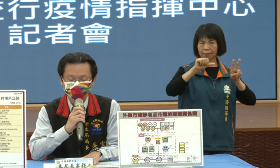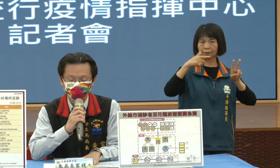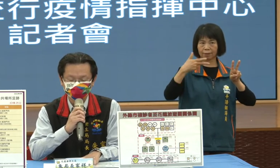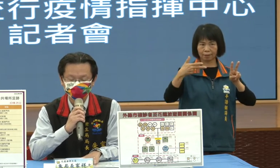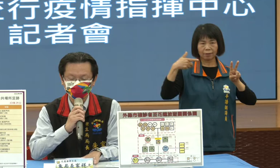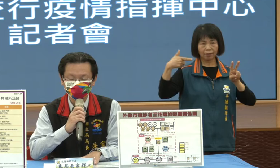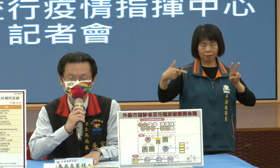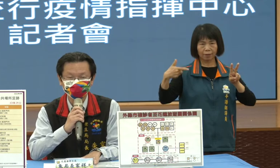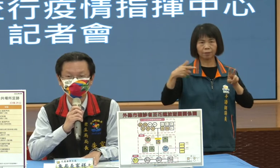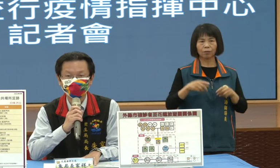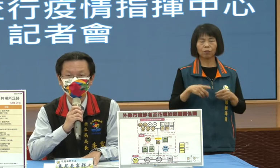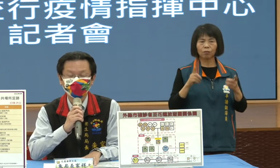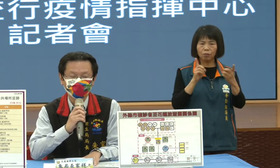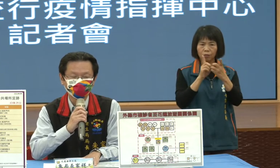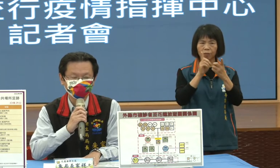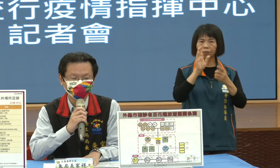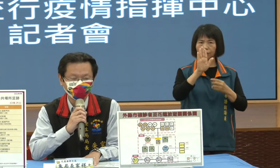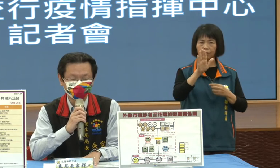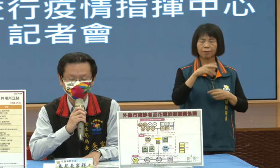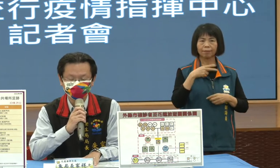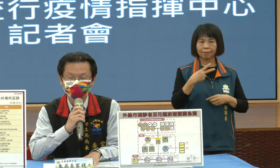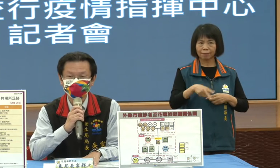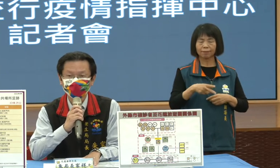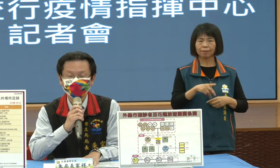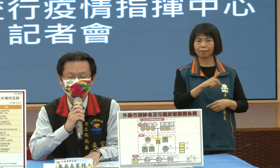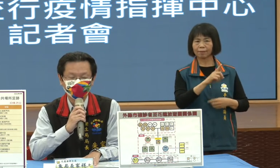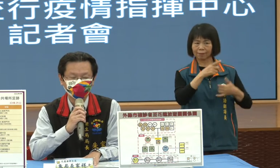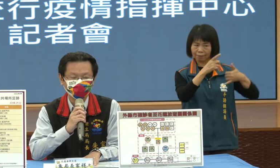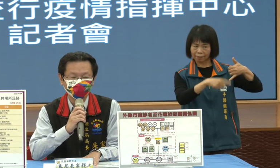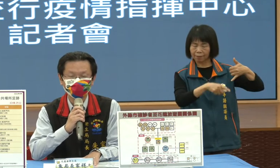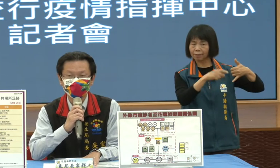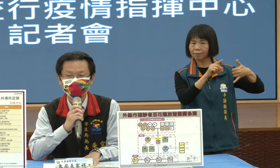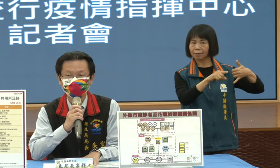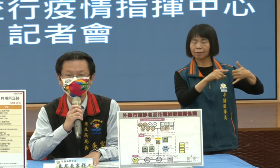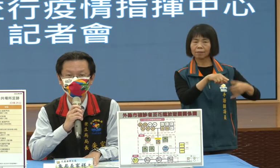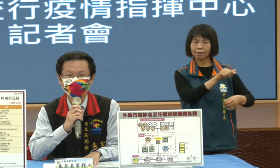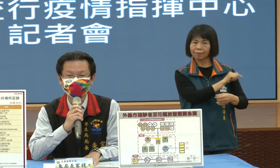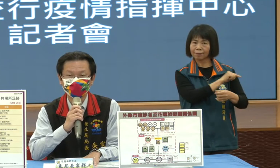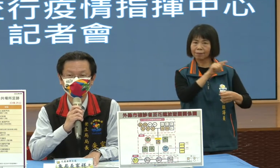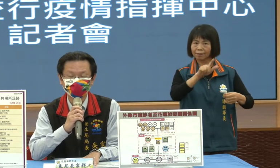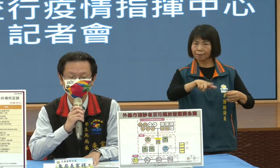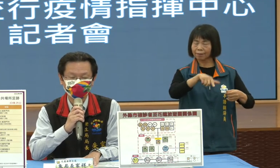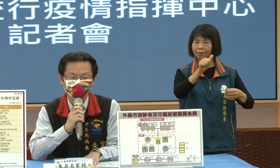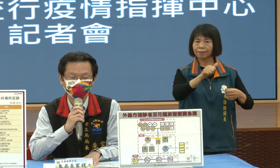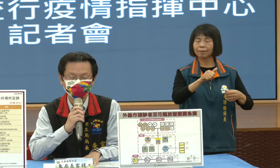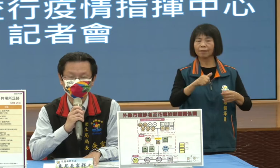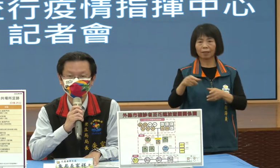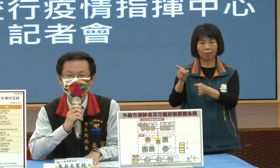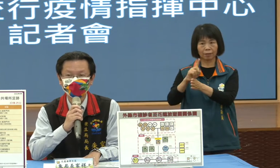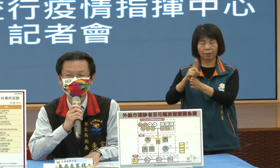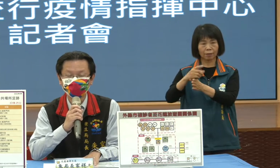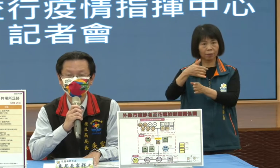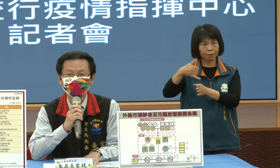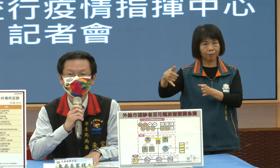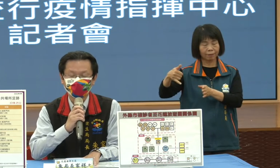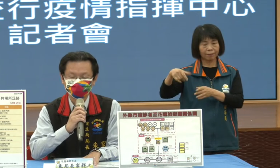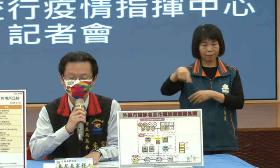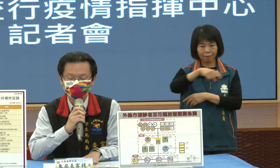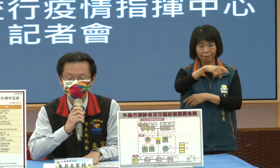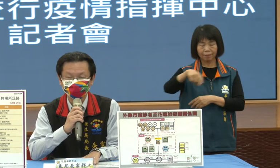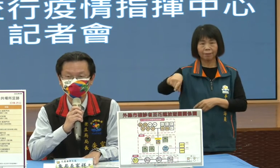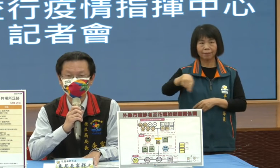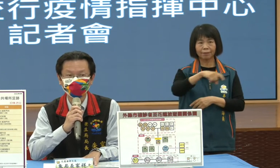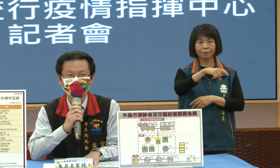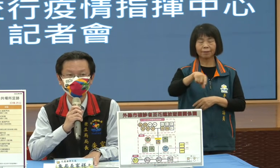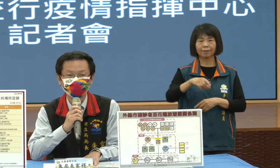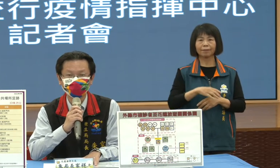24576有一个接触，同时他本身我们护理师本身跟我们的消防队员之间，他